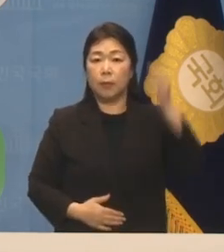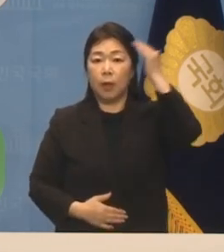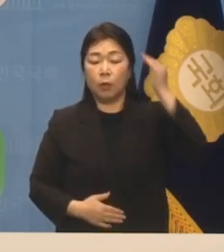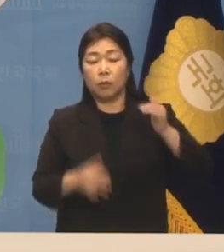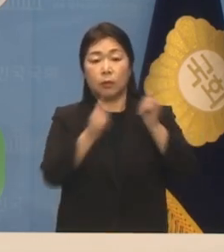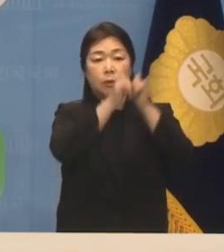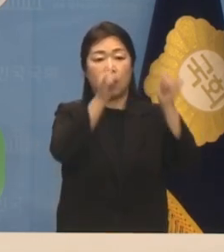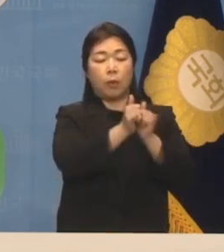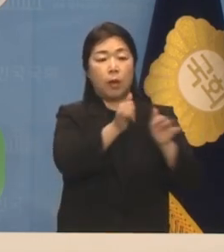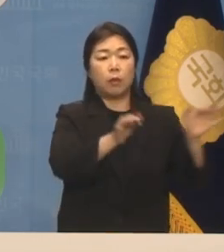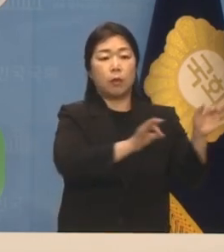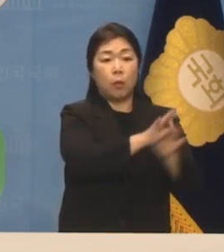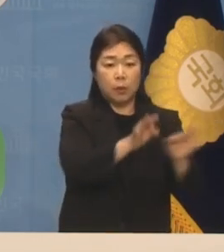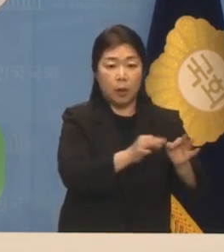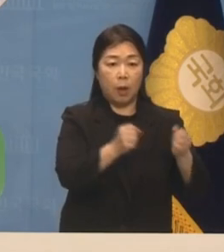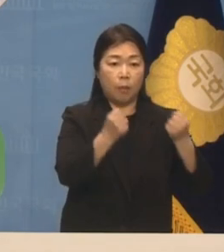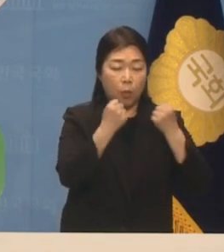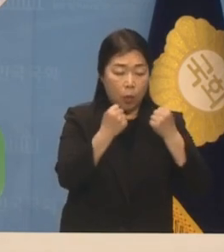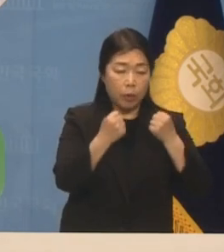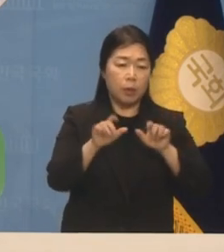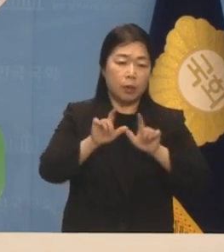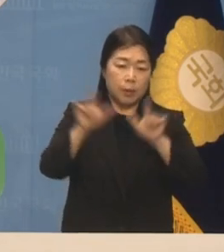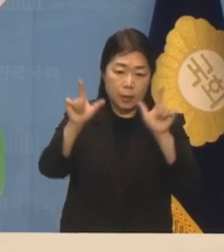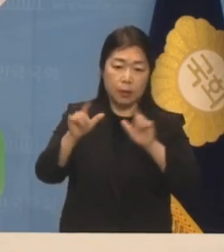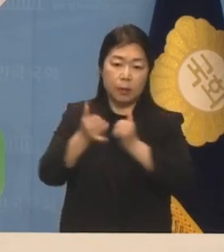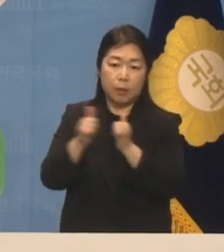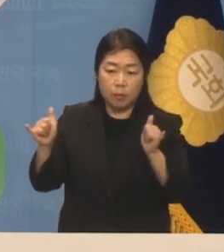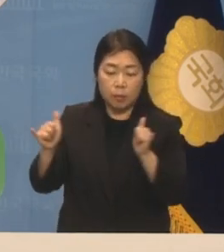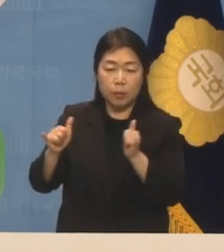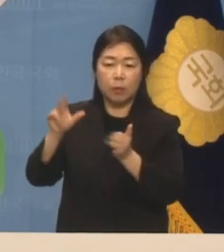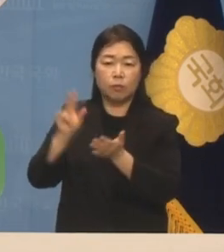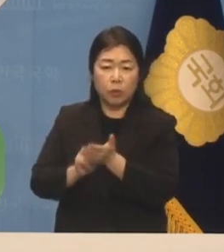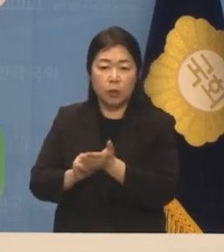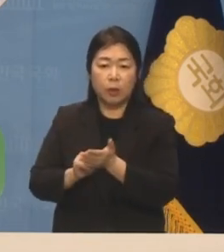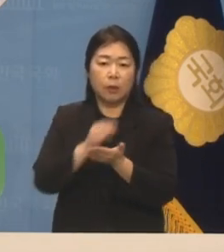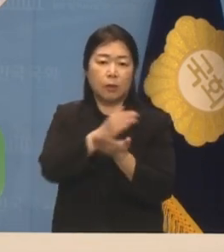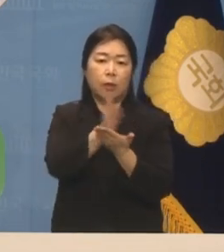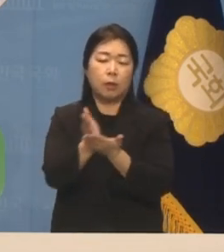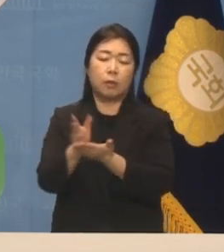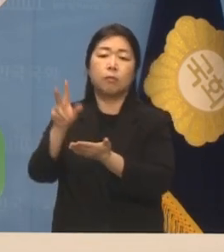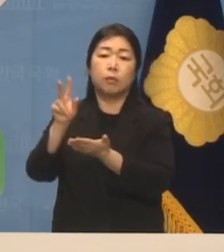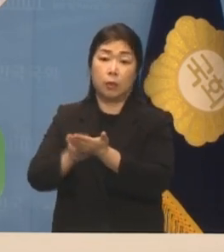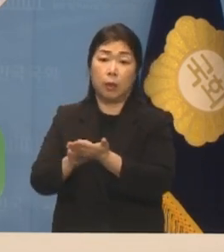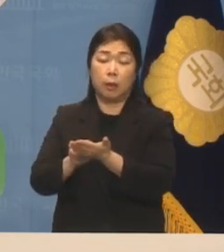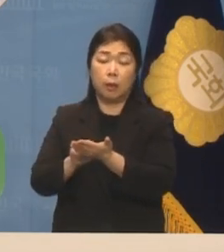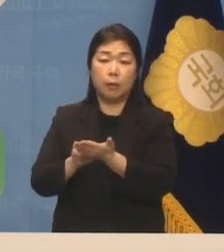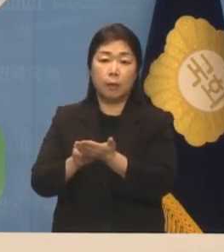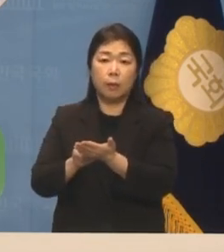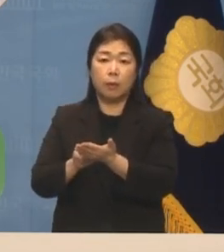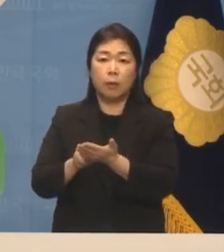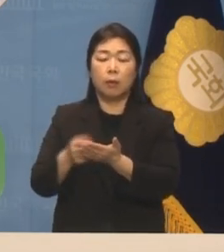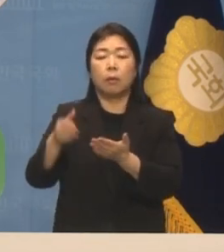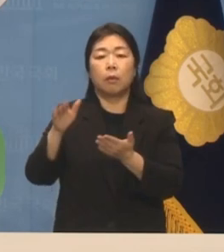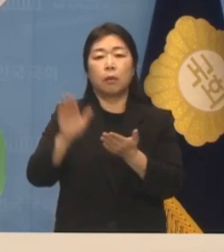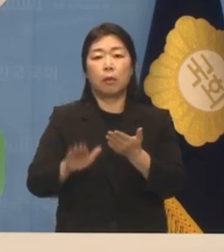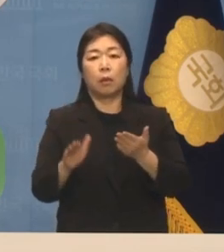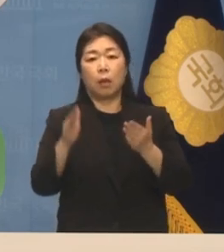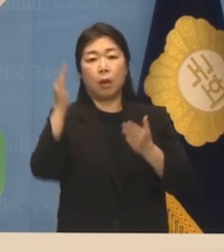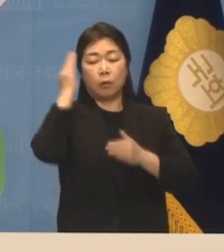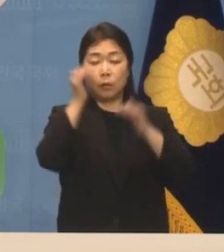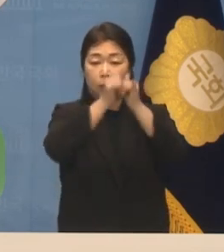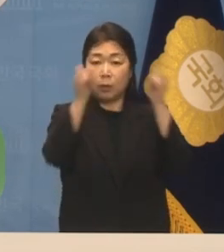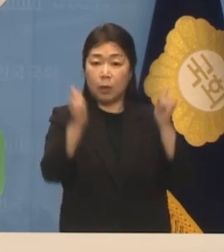경제위기, 보건위기, 기후위기, 인구위기 등 중층적 위기에 처해져 있습니다. 그런데 한국 사회가